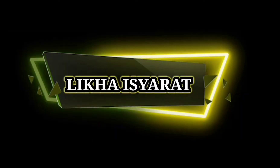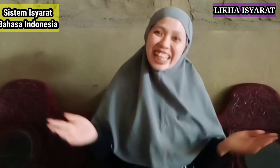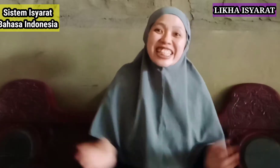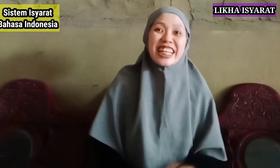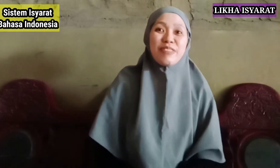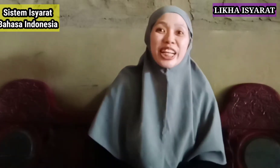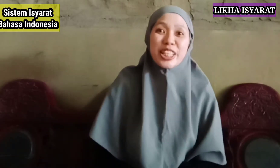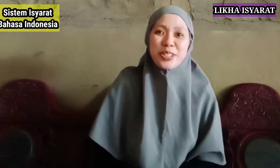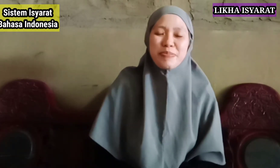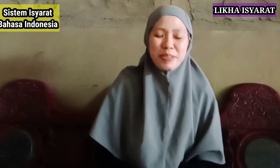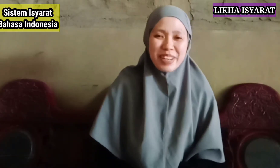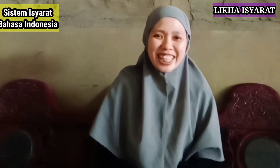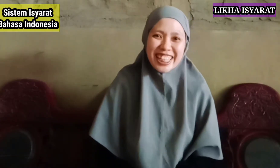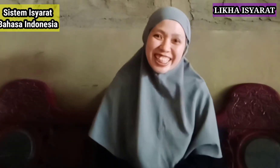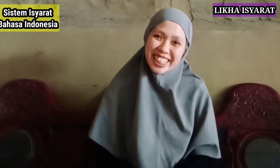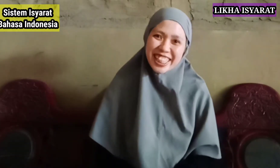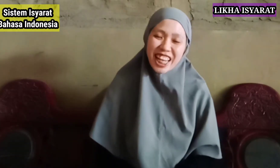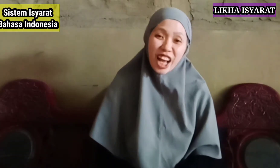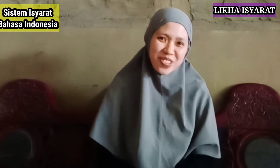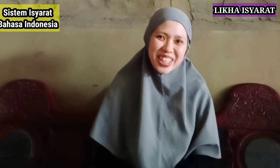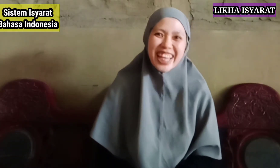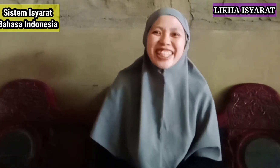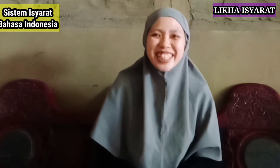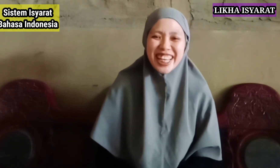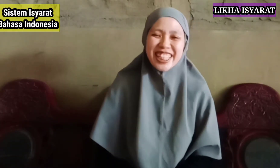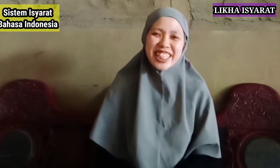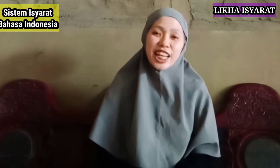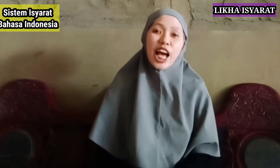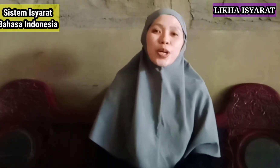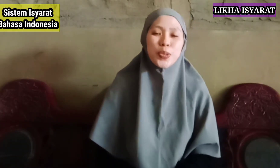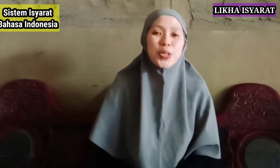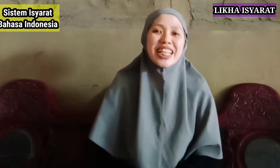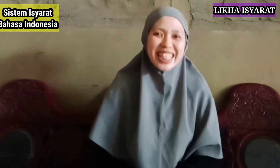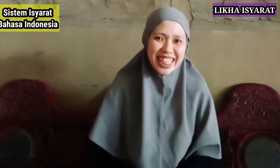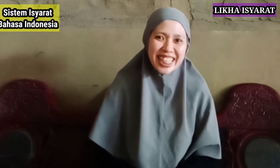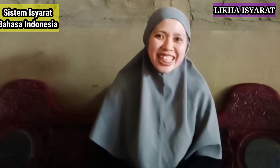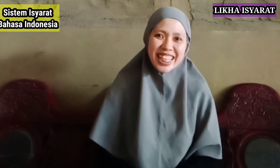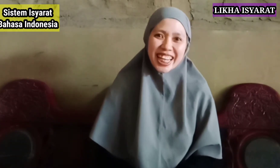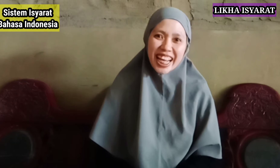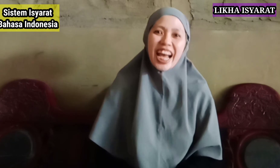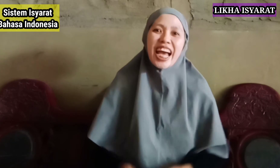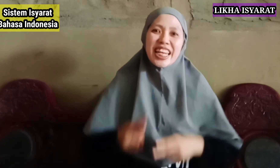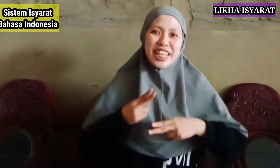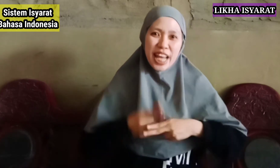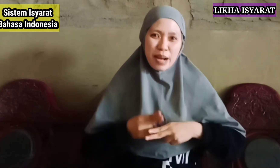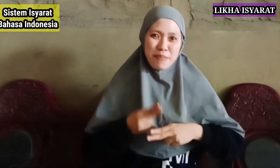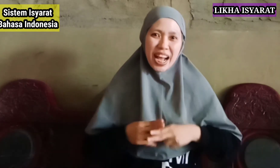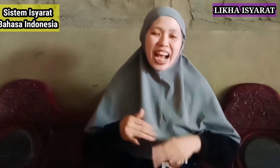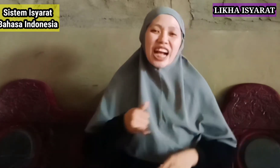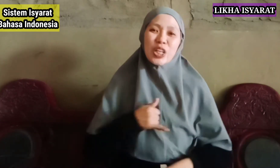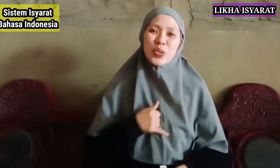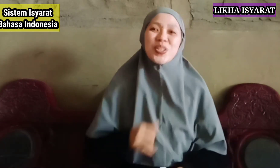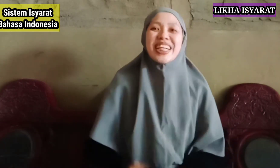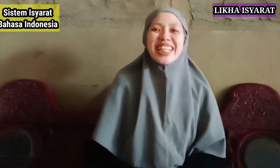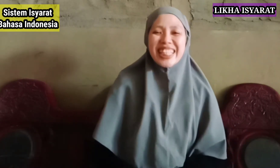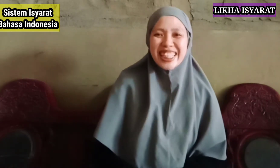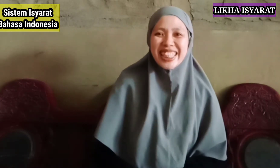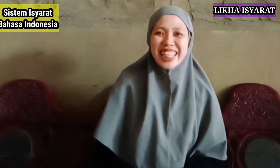kasih. Assalamualaikum, kembali lagi di channel aku ya. Iya, di channel aku, Liha. Nama aku Liha.